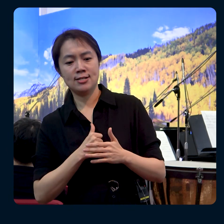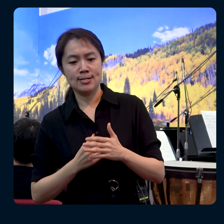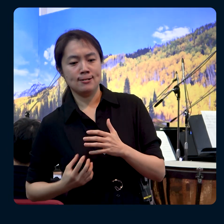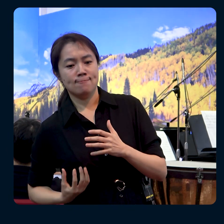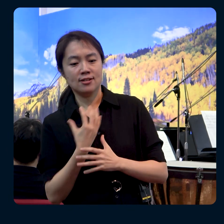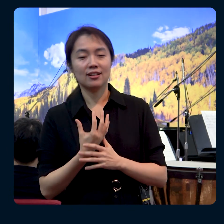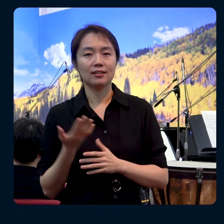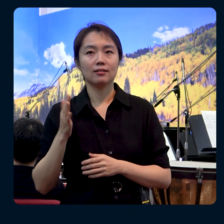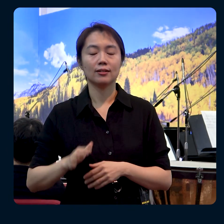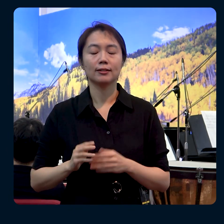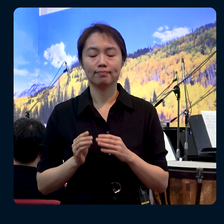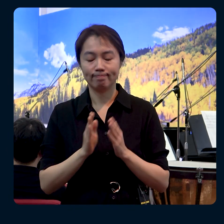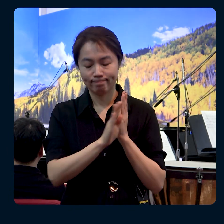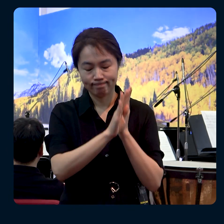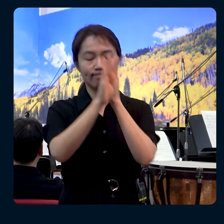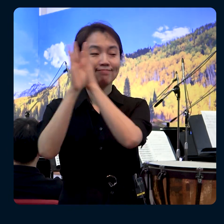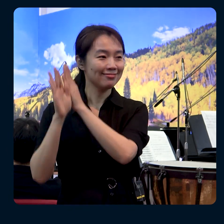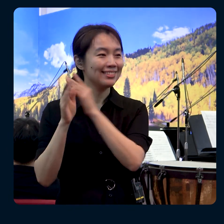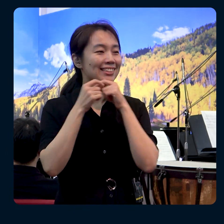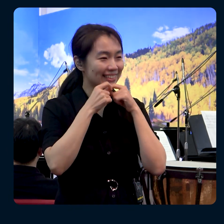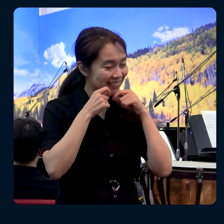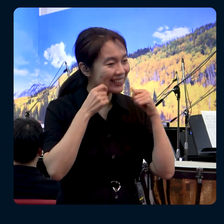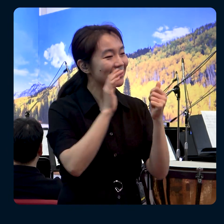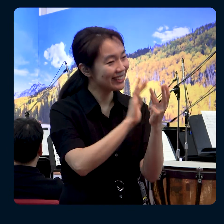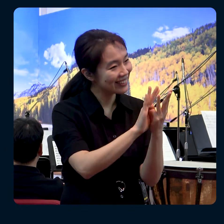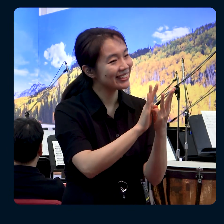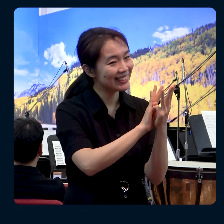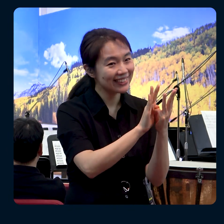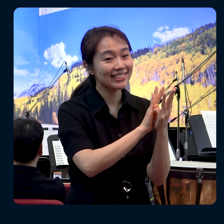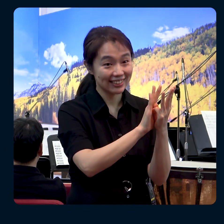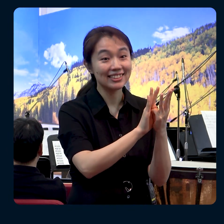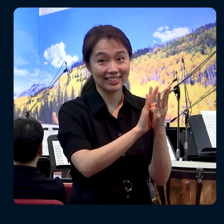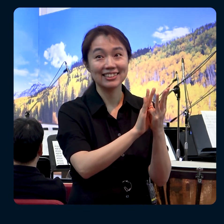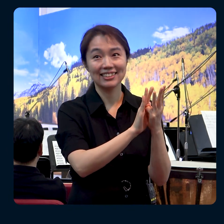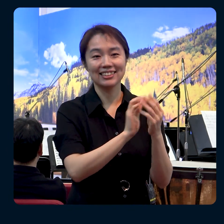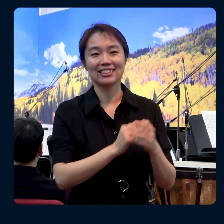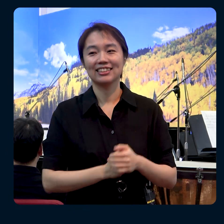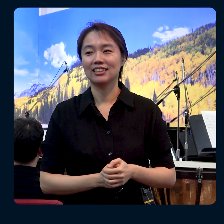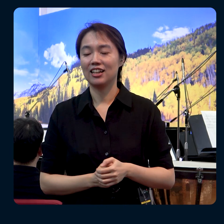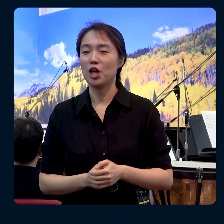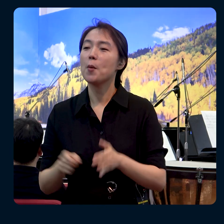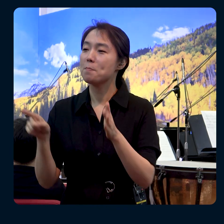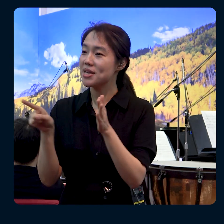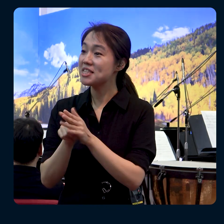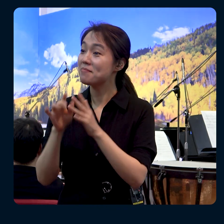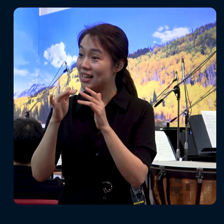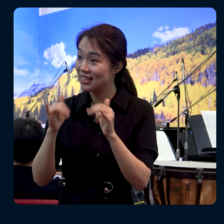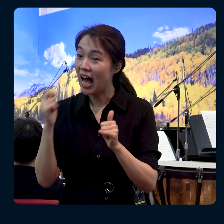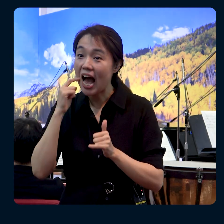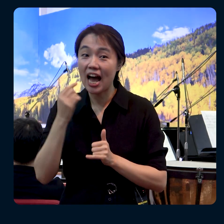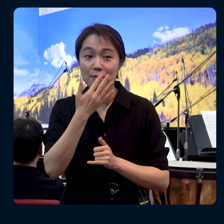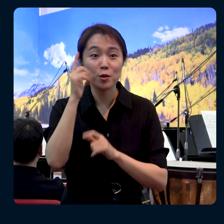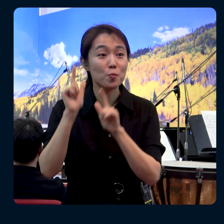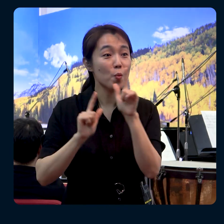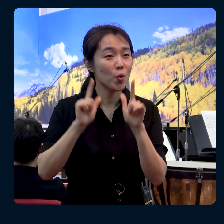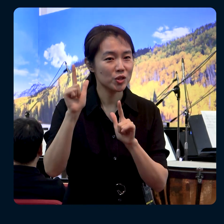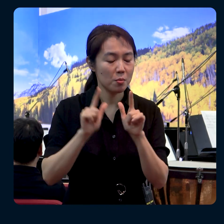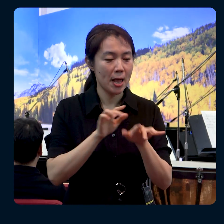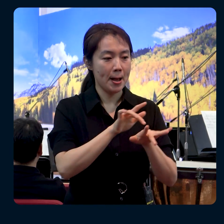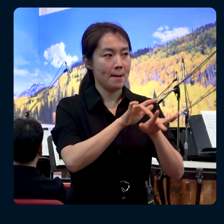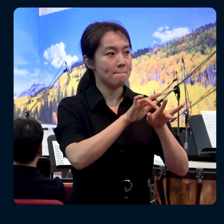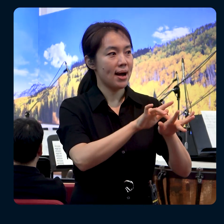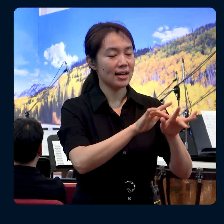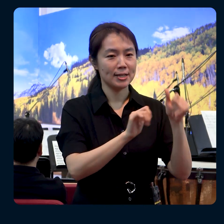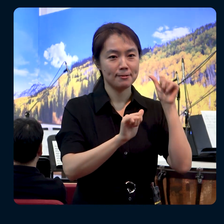그냥 맞이하고 있어요. 예, 여기서 본 신앙의 사람의 아름다운 모습, 마귀의